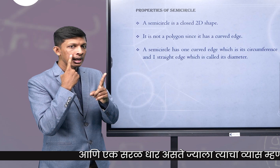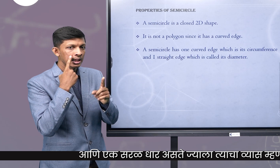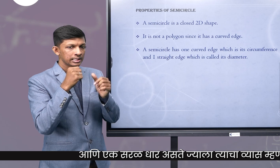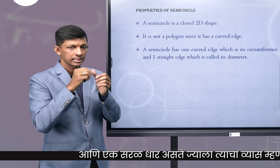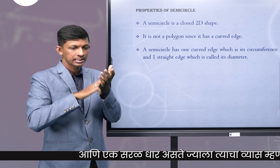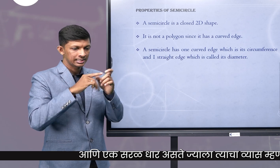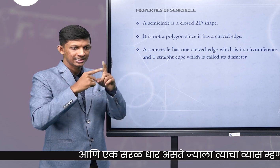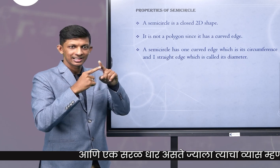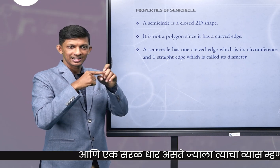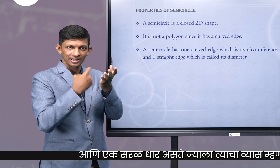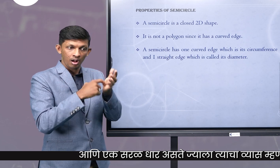म्हणतात.